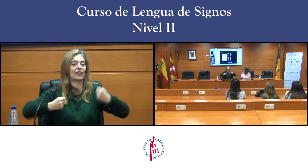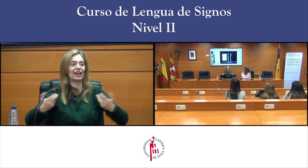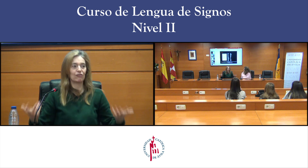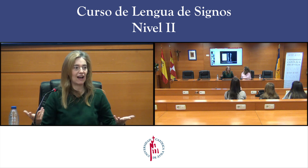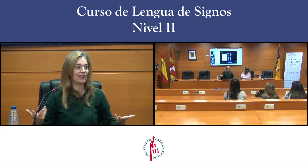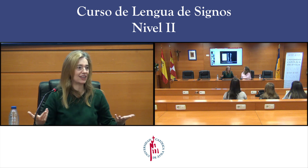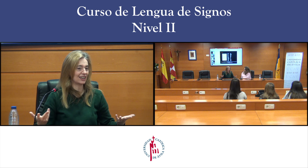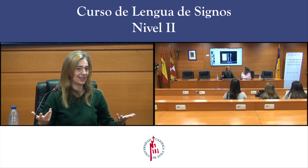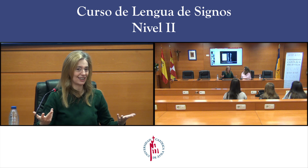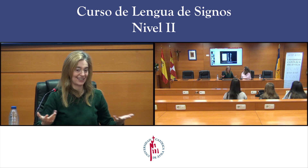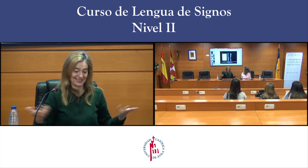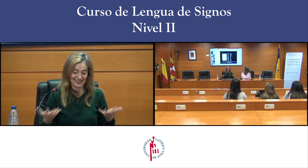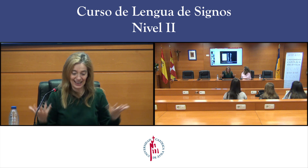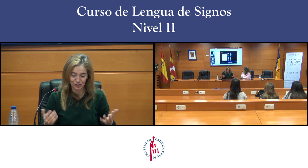conducir es fácil